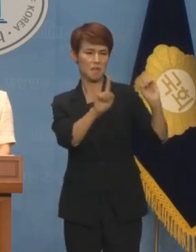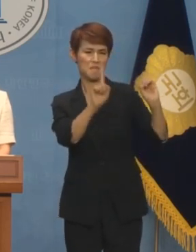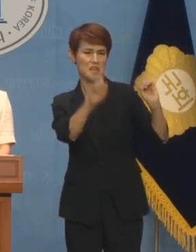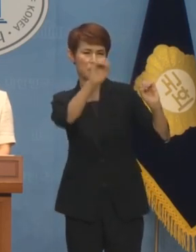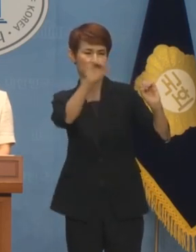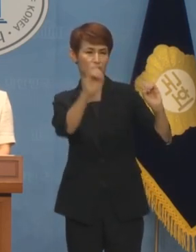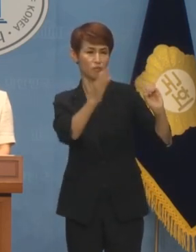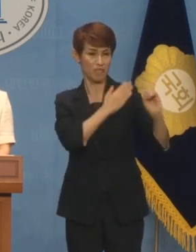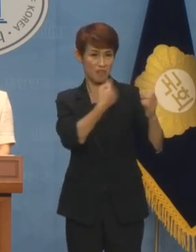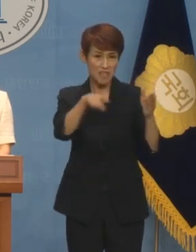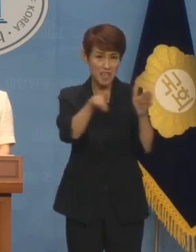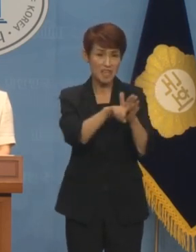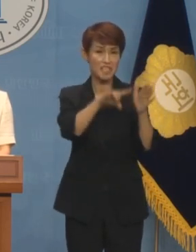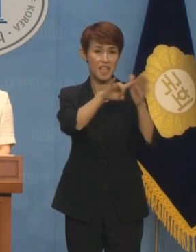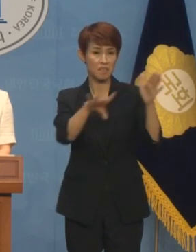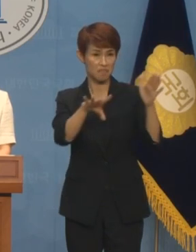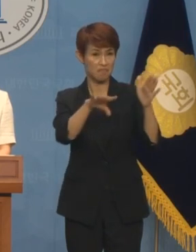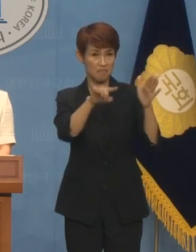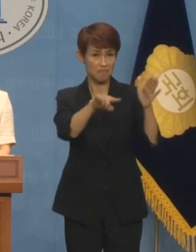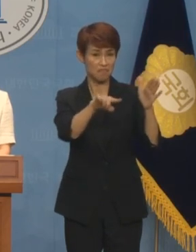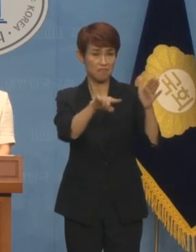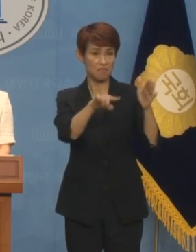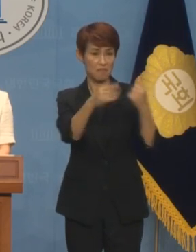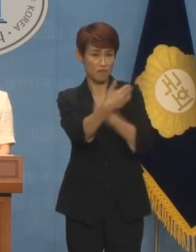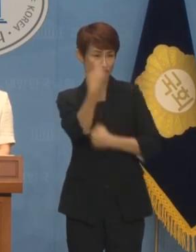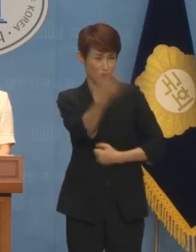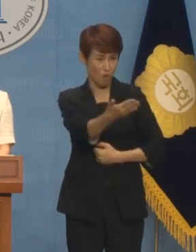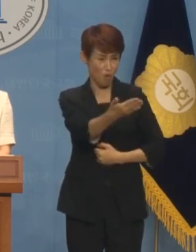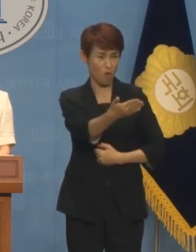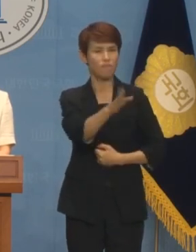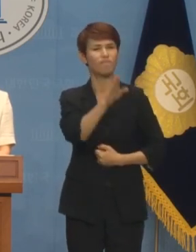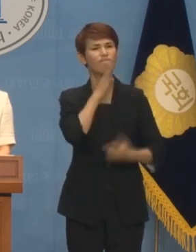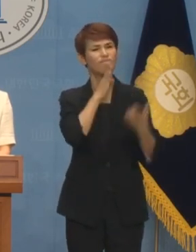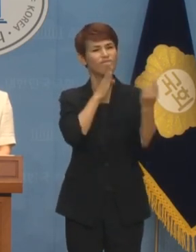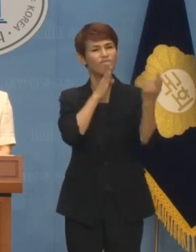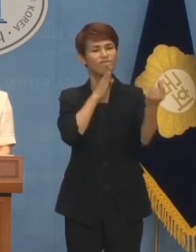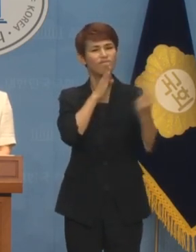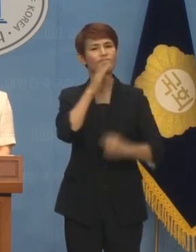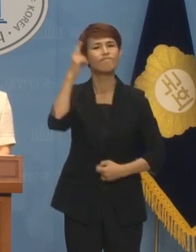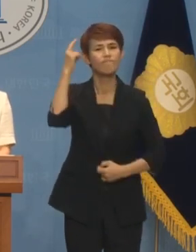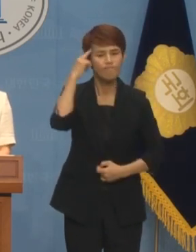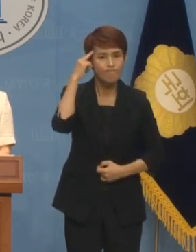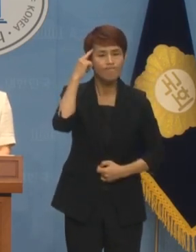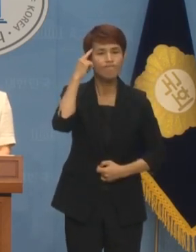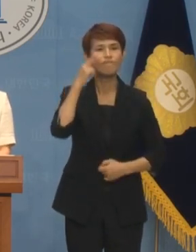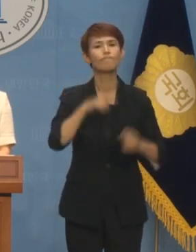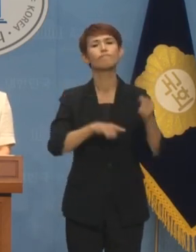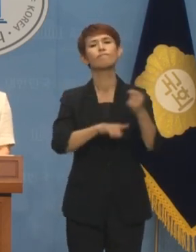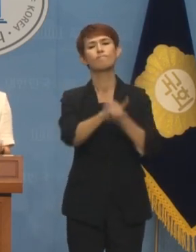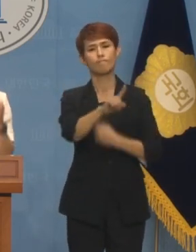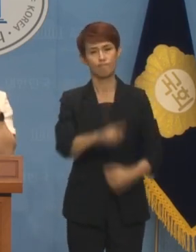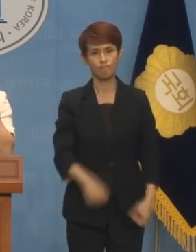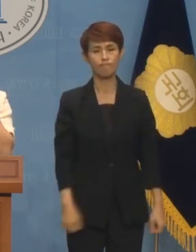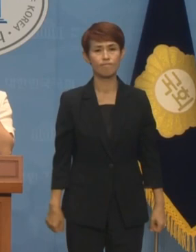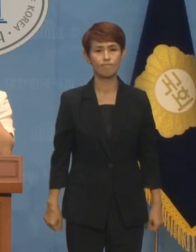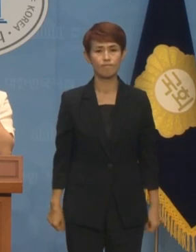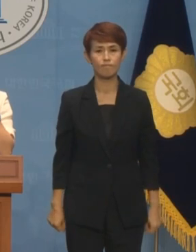0.1% 부자들의 세금 걱정이 유일한 존재 이유이자 목적인 세력으로 규정하는 이유입니다.